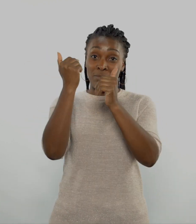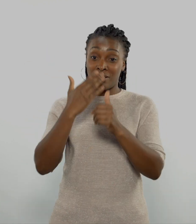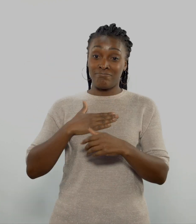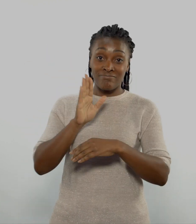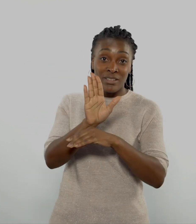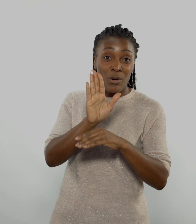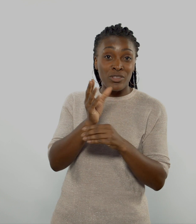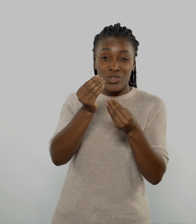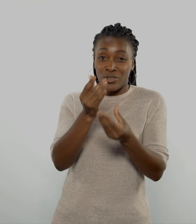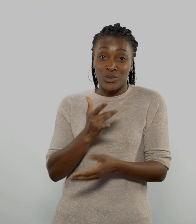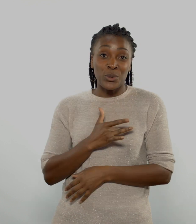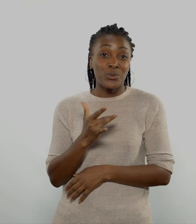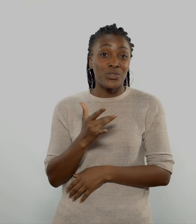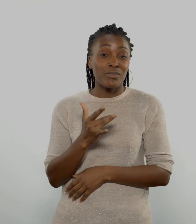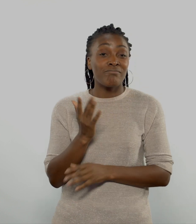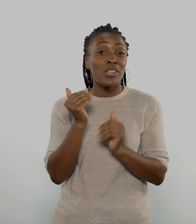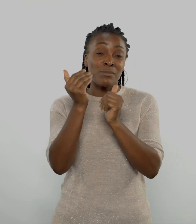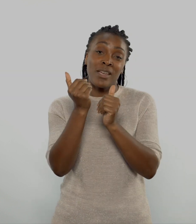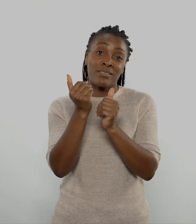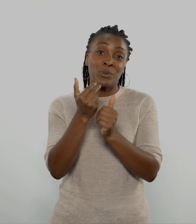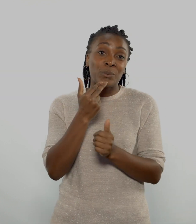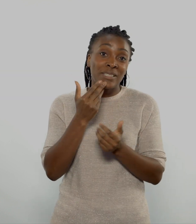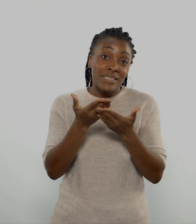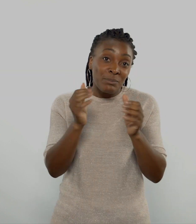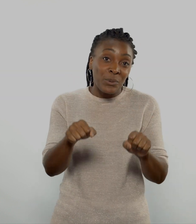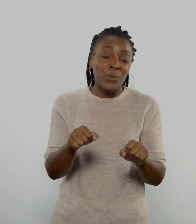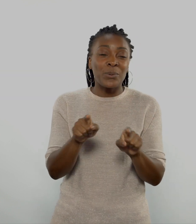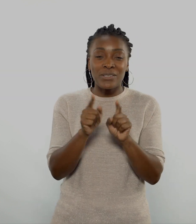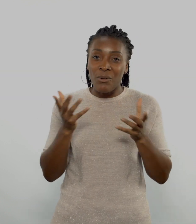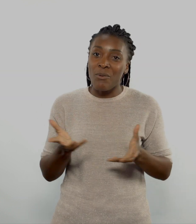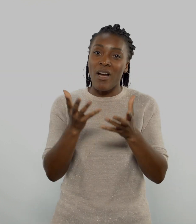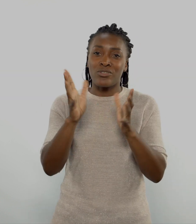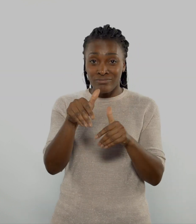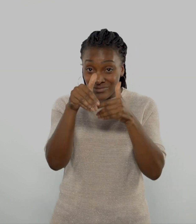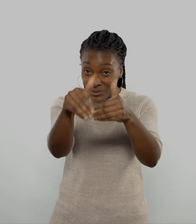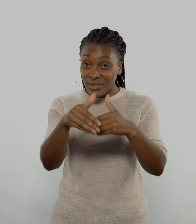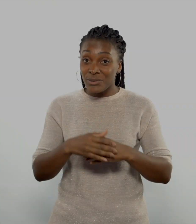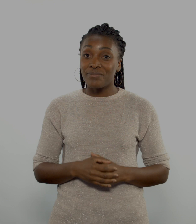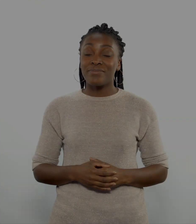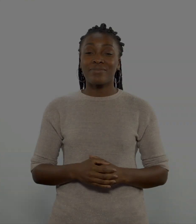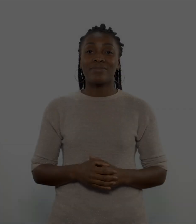témoignage te touchera, j'espère que mon témoignage t'aura servi. Je t'encourage aussi à continuer sur cette voie.